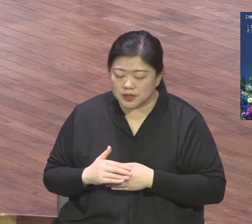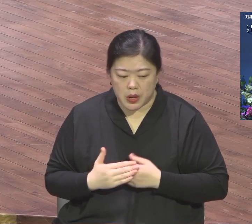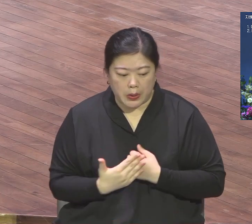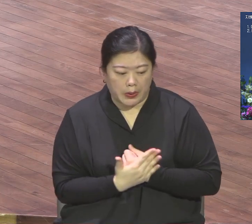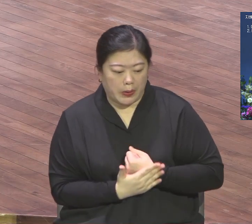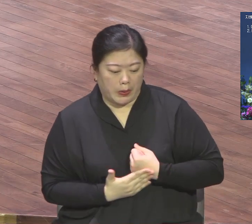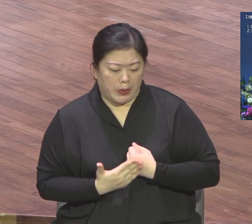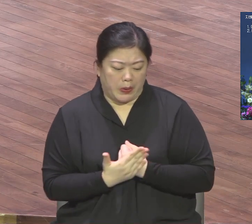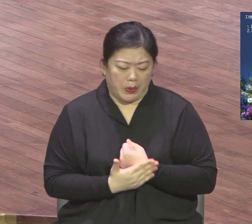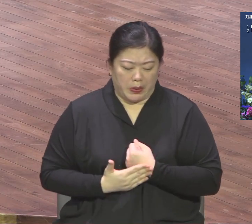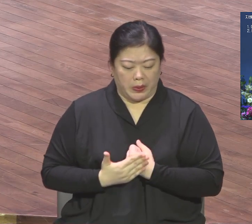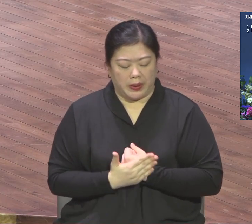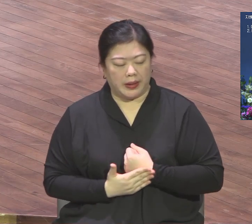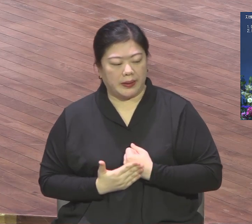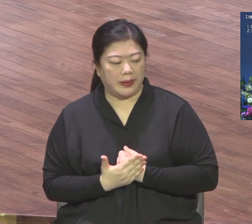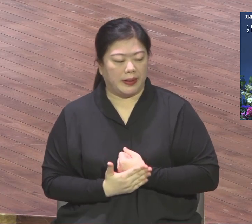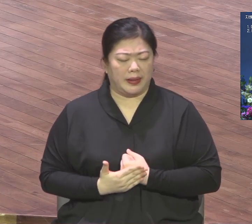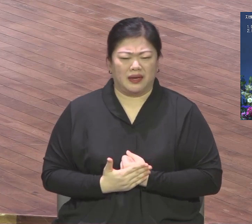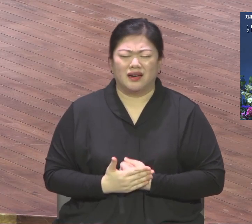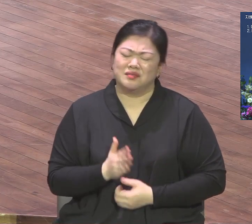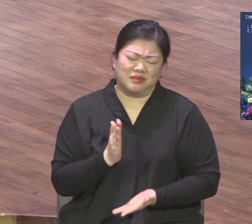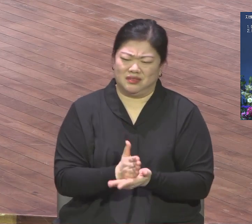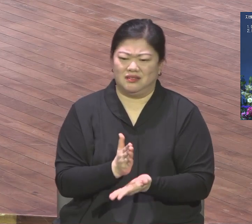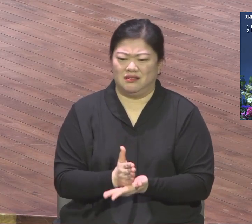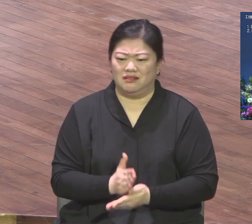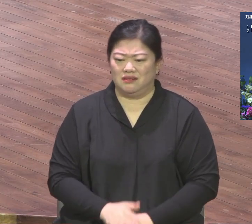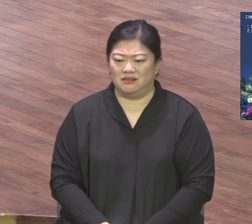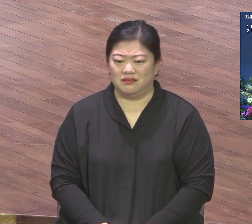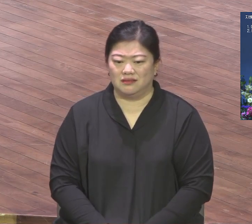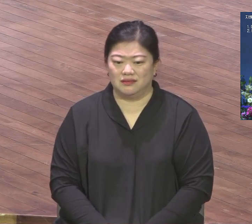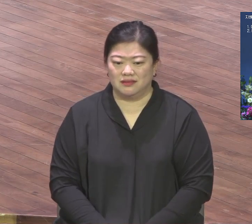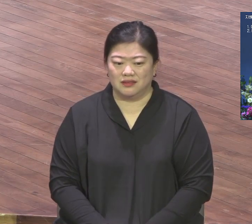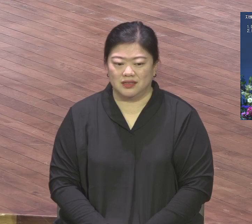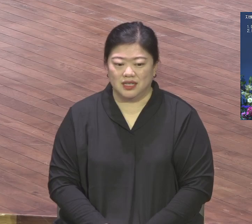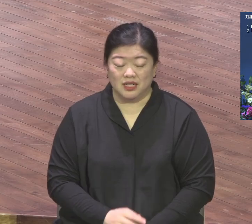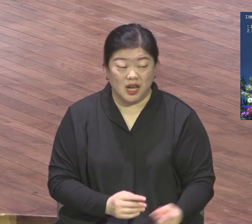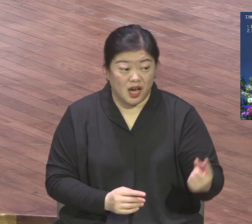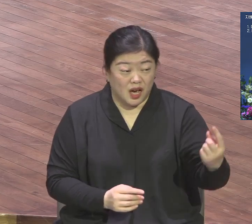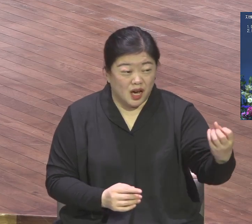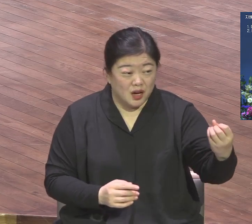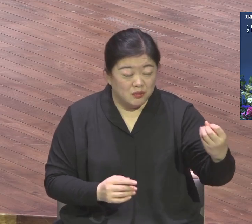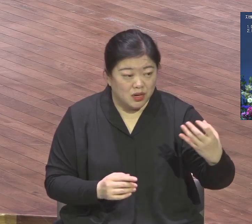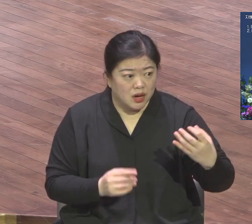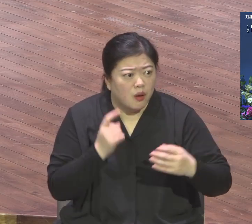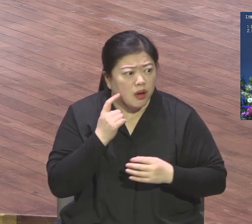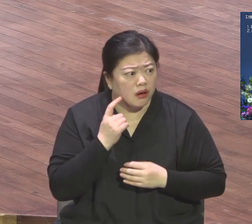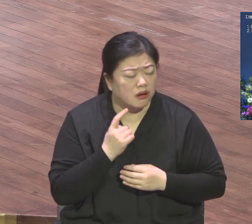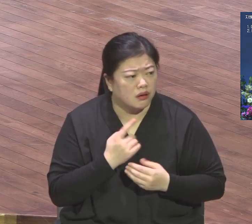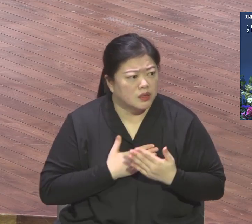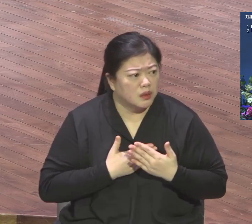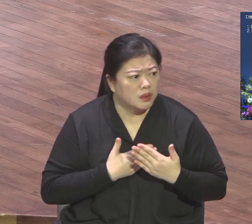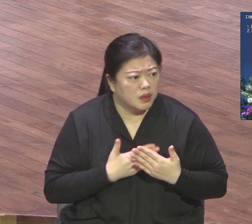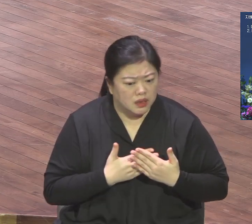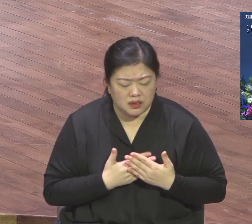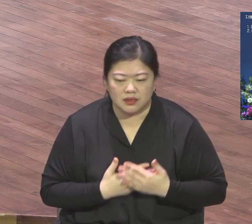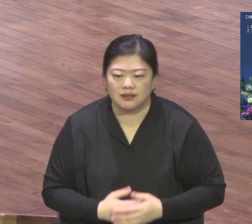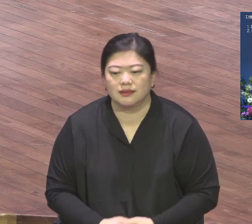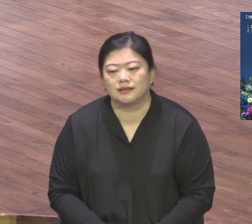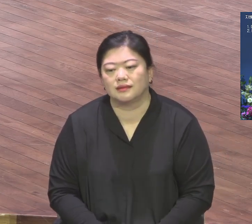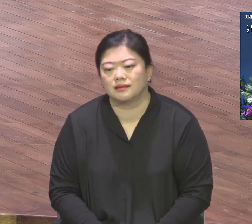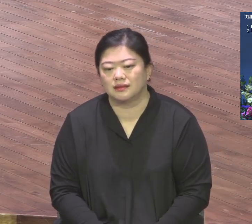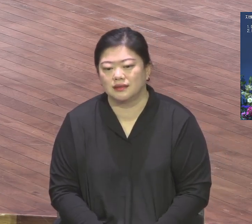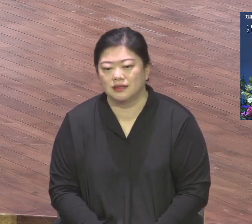바랍니다. 소극적인 뭐가 안 되고 발발발 떨고 안 되면 어쩌지 밤새도록